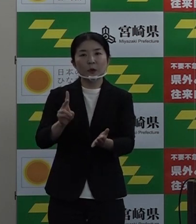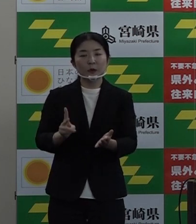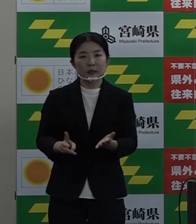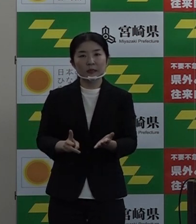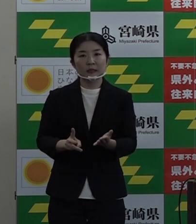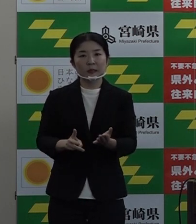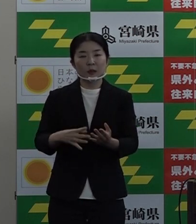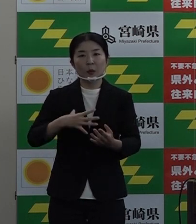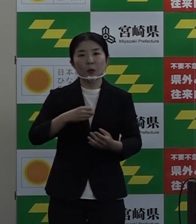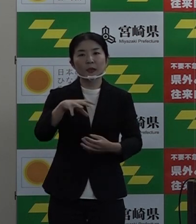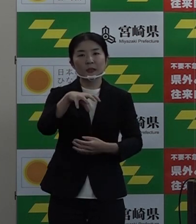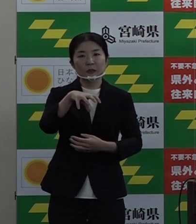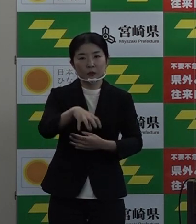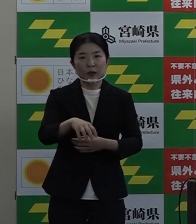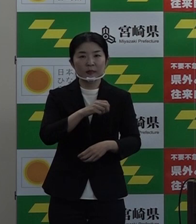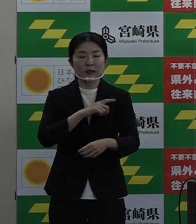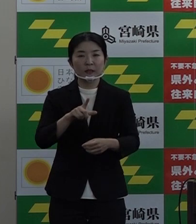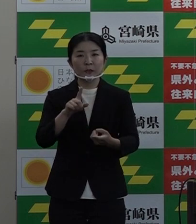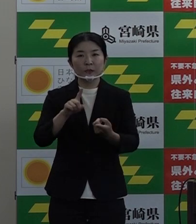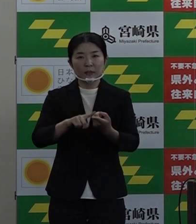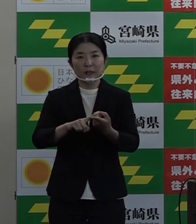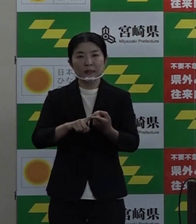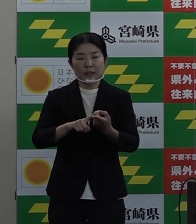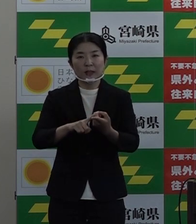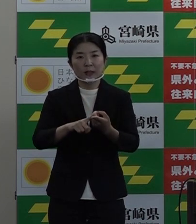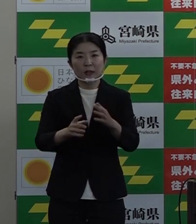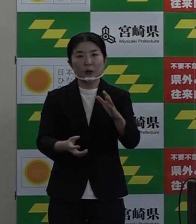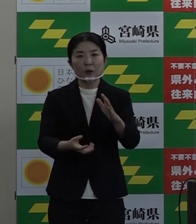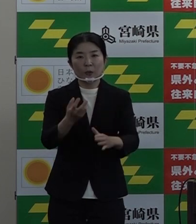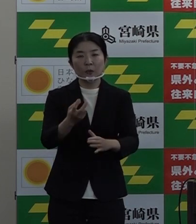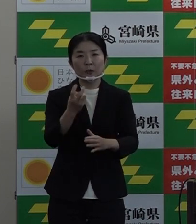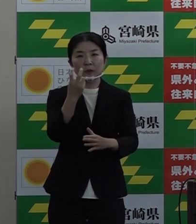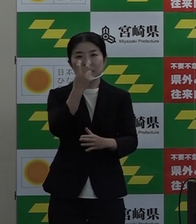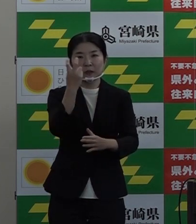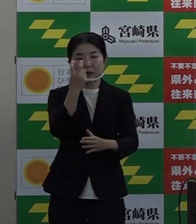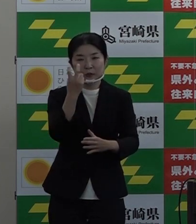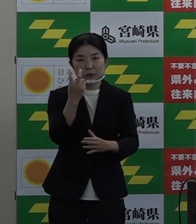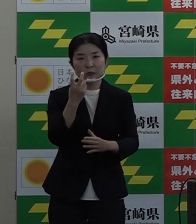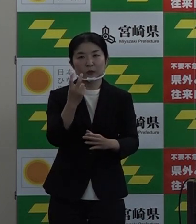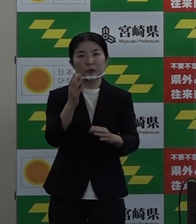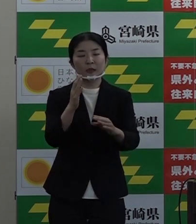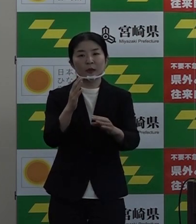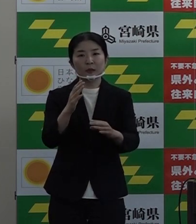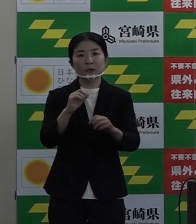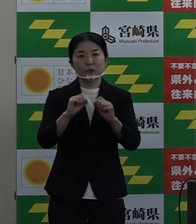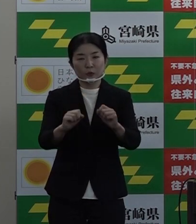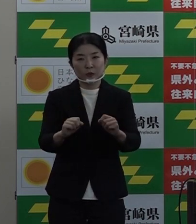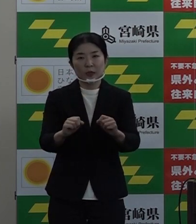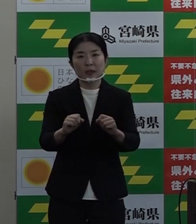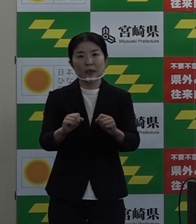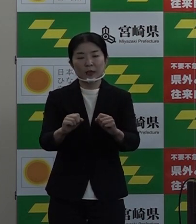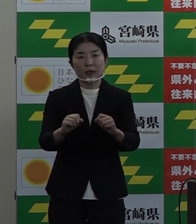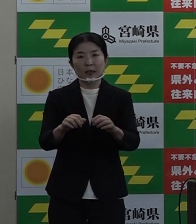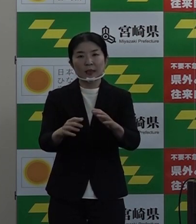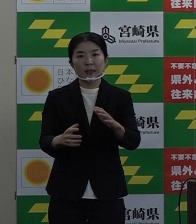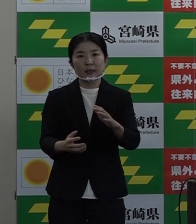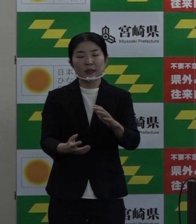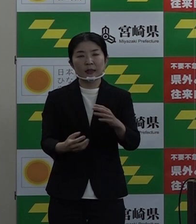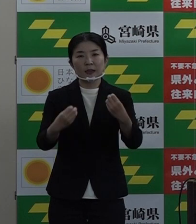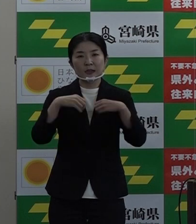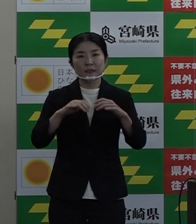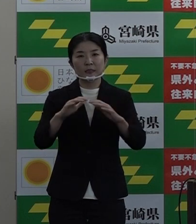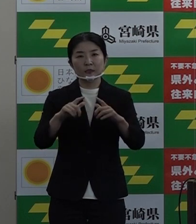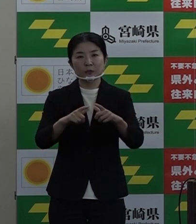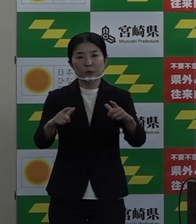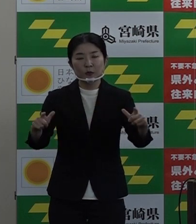、保健所が積極的に疫学調査をやることによって、この感染の広がりというのを把握し封じ